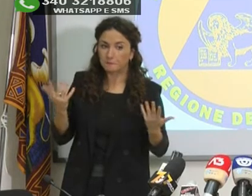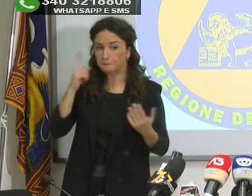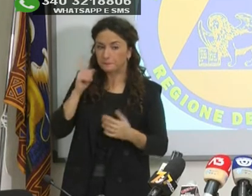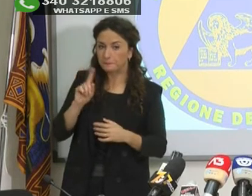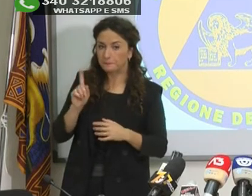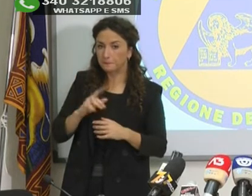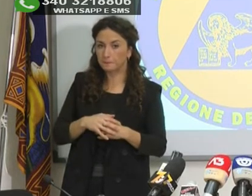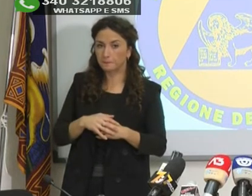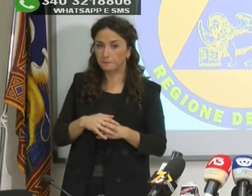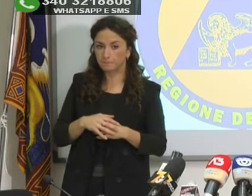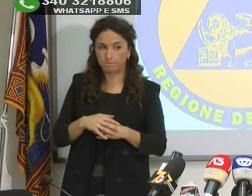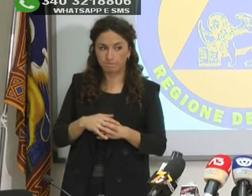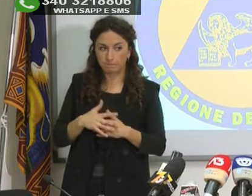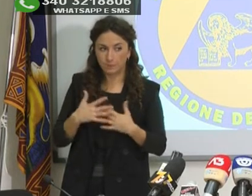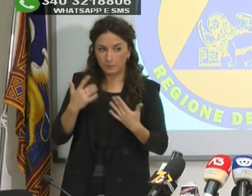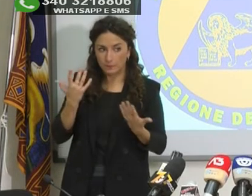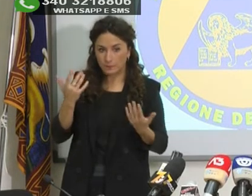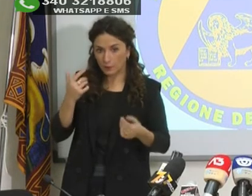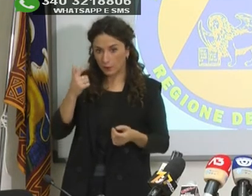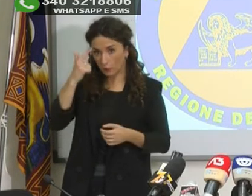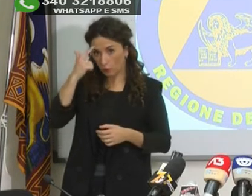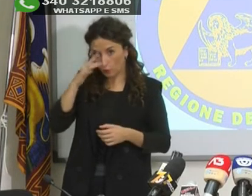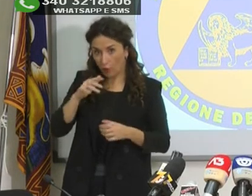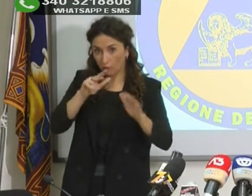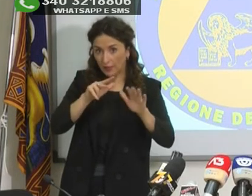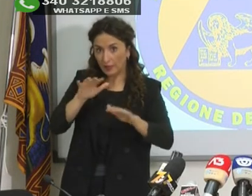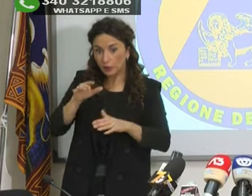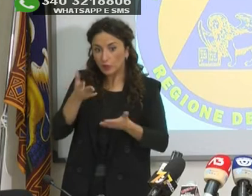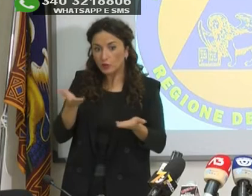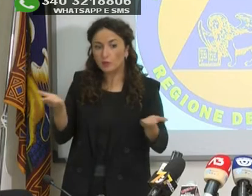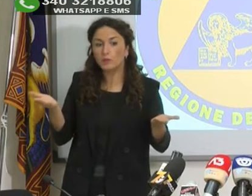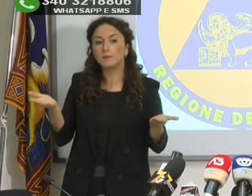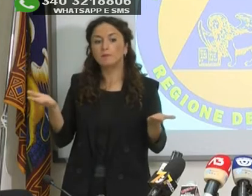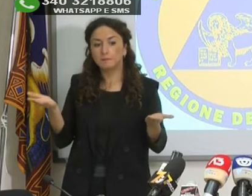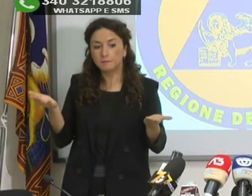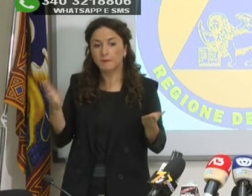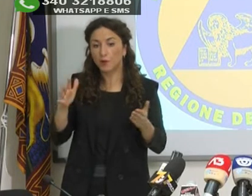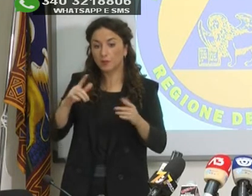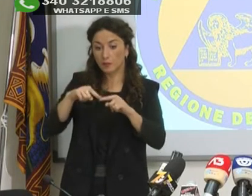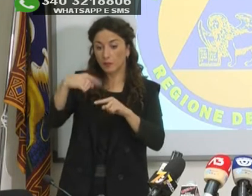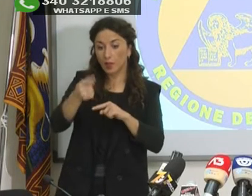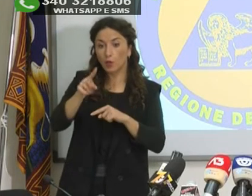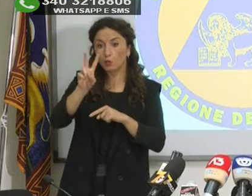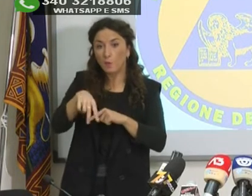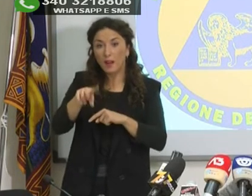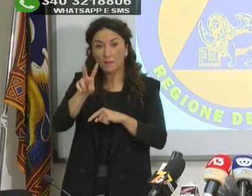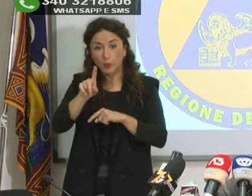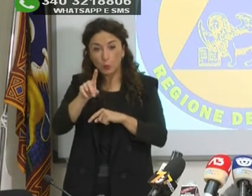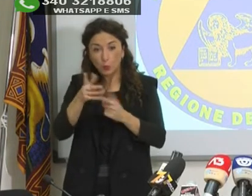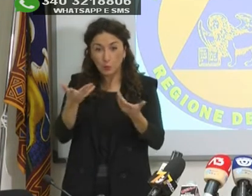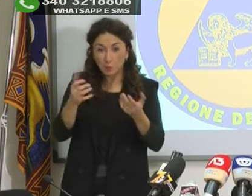Non lo so. So che ci sono, penso, verso inizio anno forse, mi sembrava che